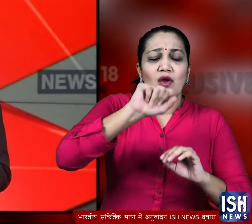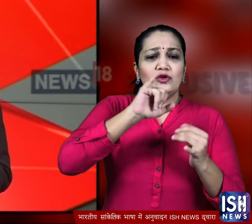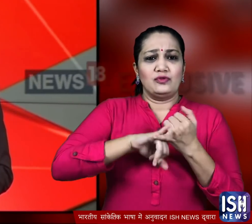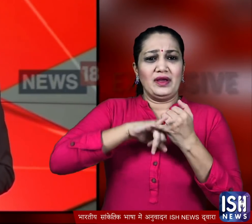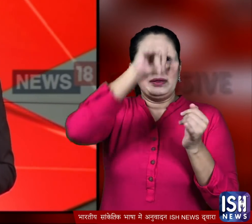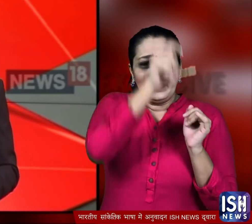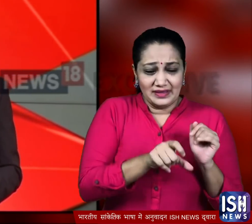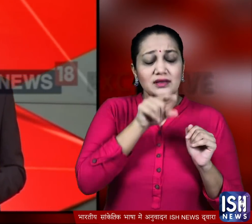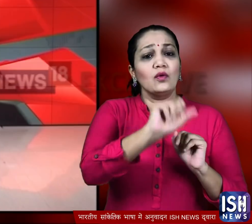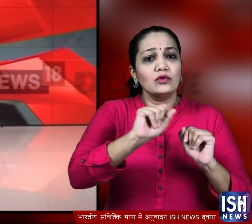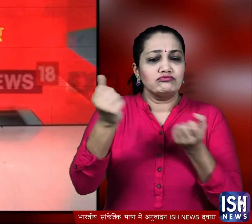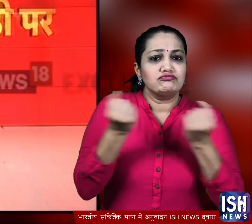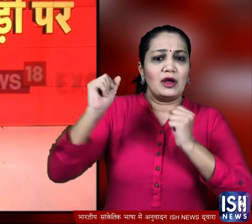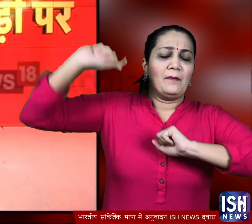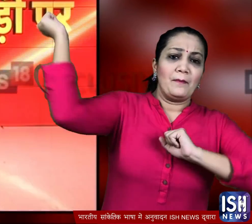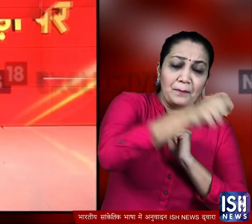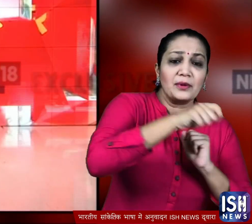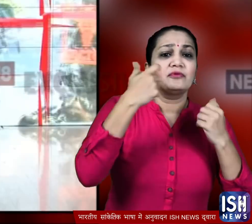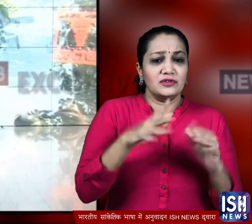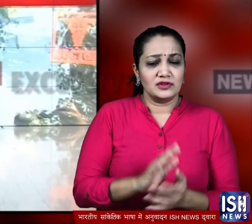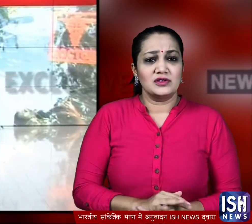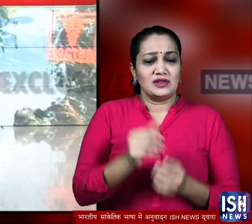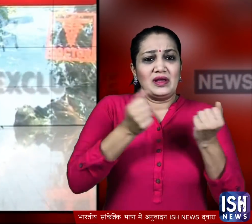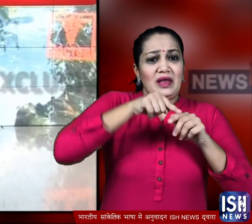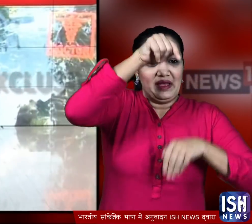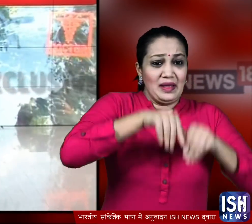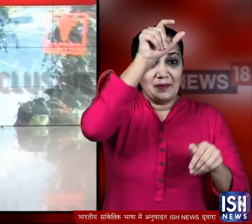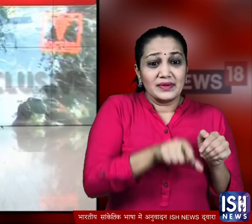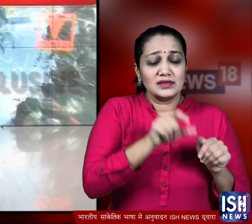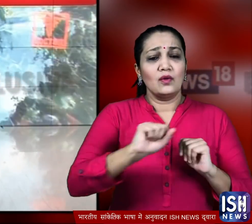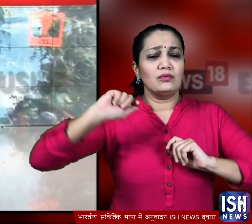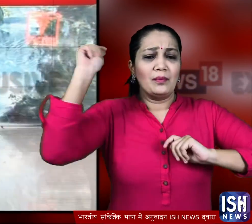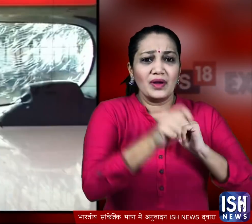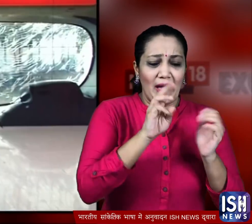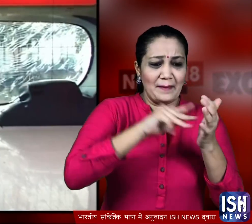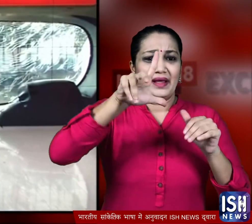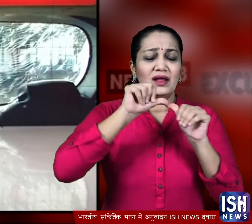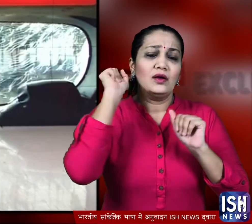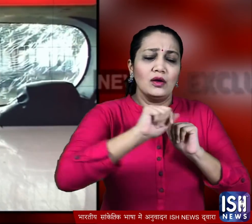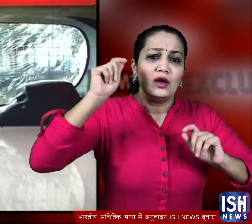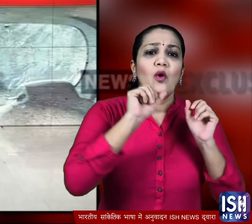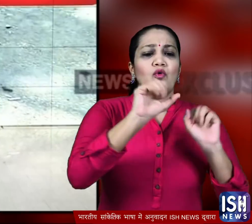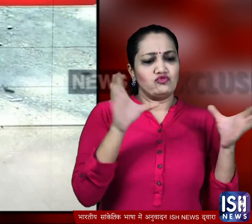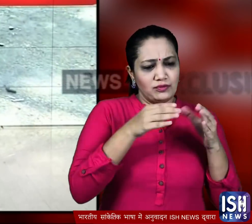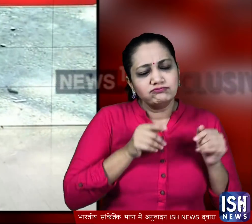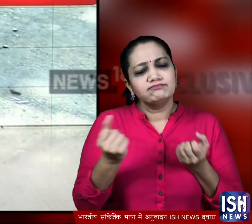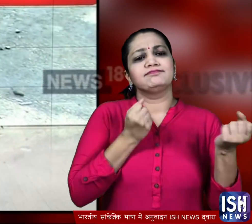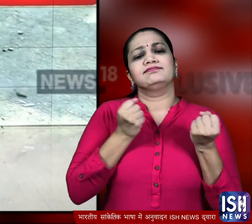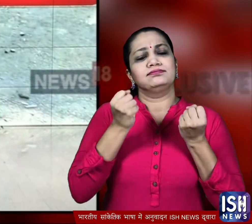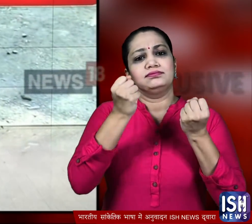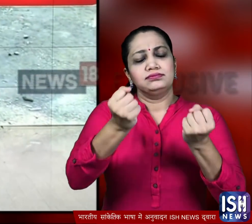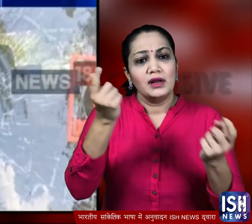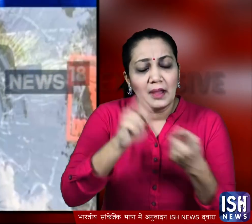सुभाष सरकार की गाड़ी पर हमले का आरोप लगाया गया। सांसद की गाड़ी पर हमला उस वक्त हुआ जब वो अपने सहयोगियों के साथ कहीं जा रहे